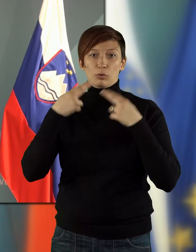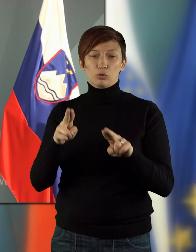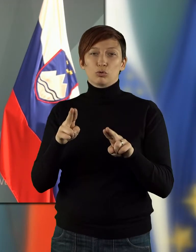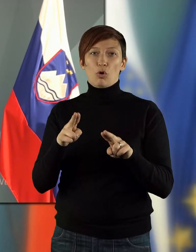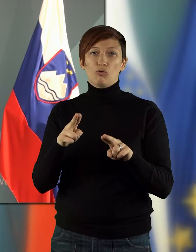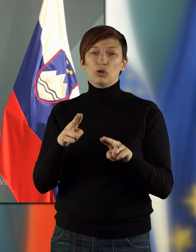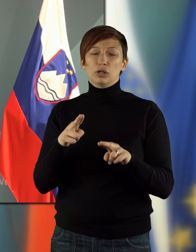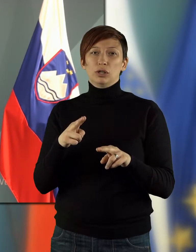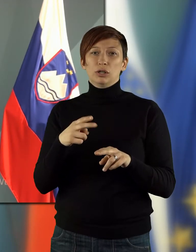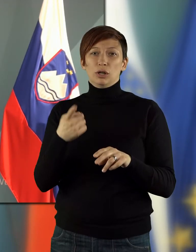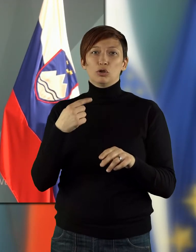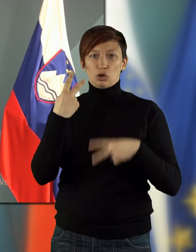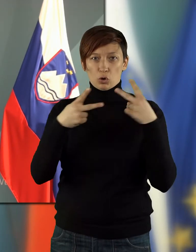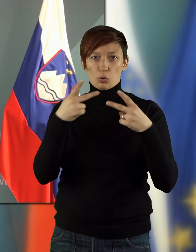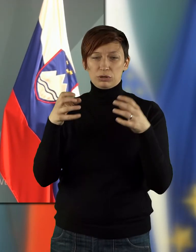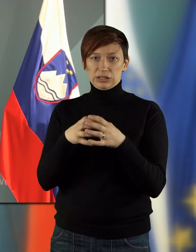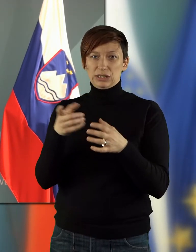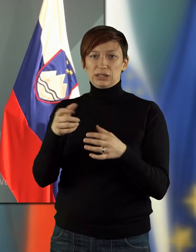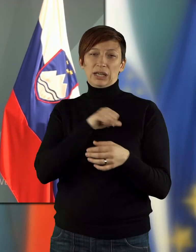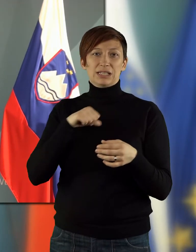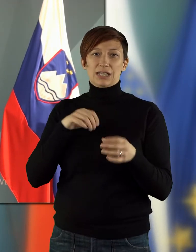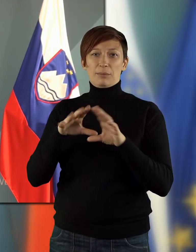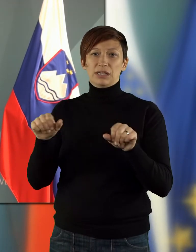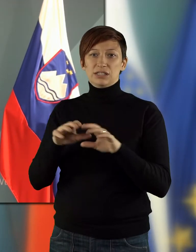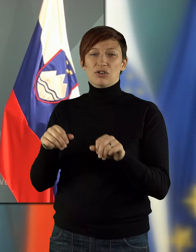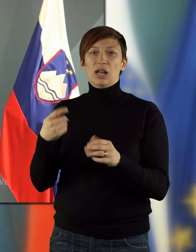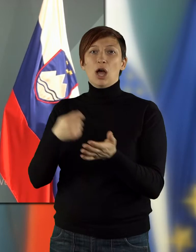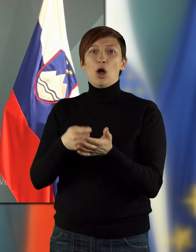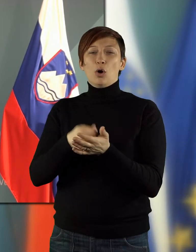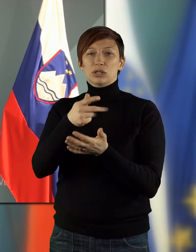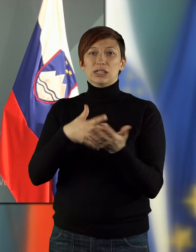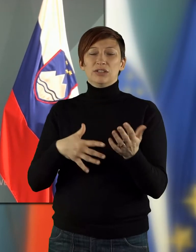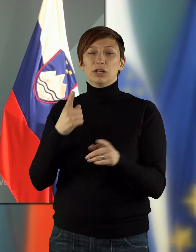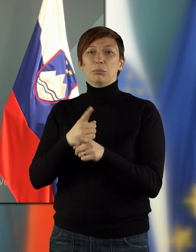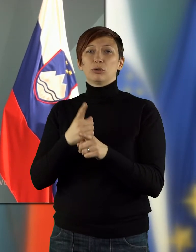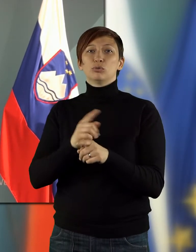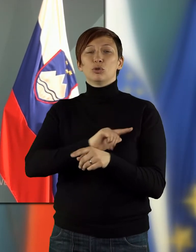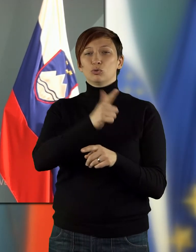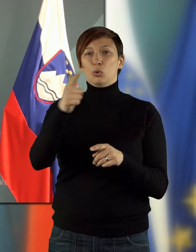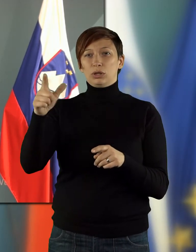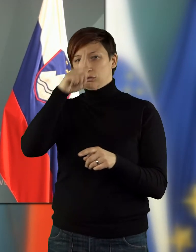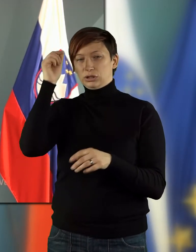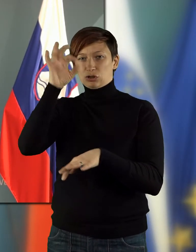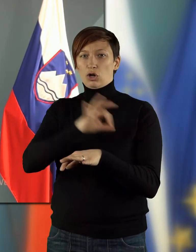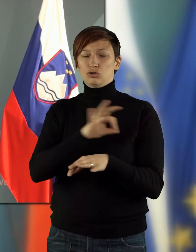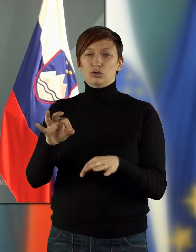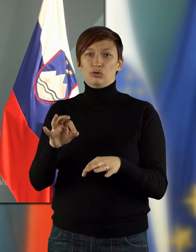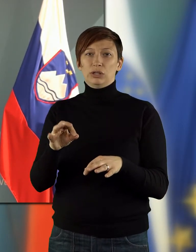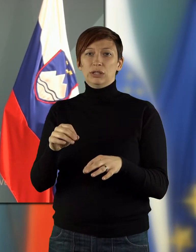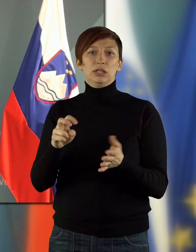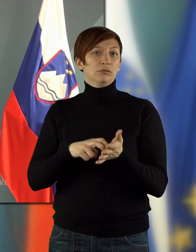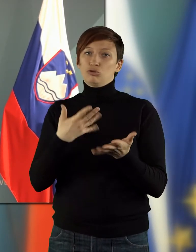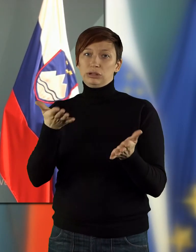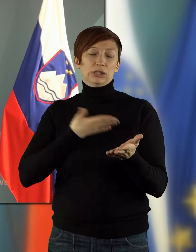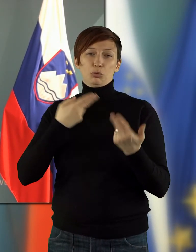pričakujem odgovor tako od komisije, ki je sama izvajala ocenjevanje, predvsem pa od vseh, ki so načrtovali